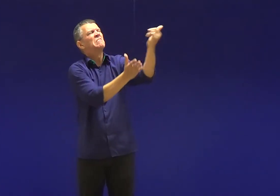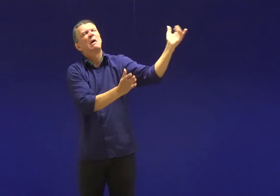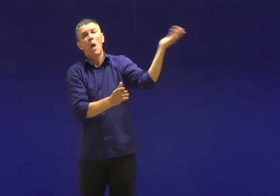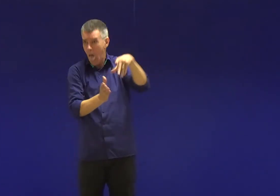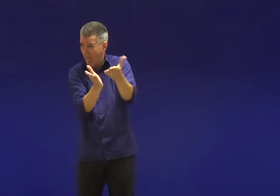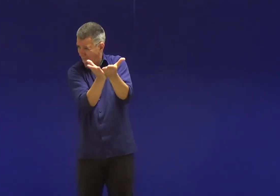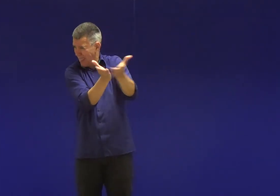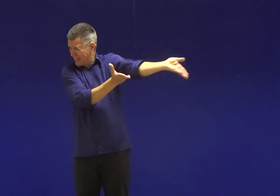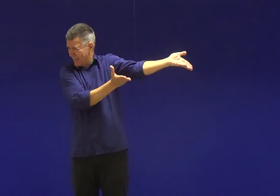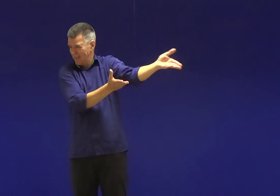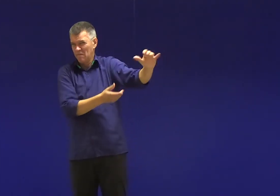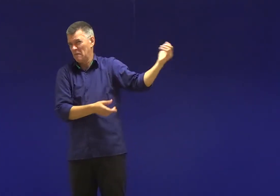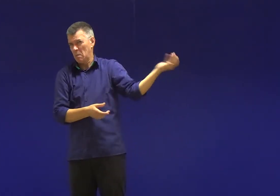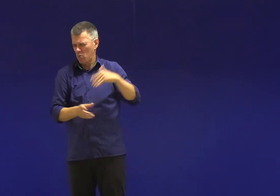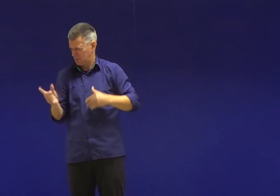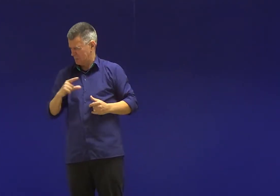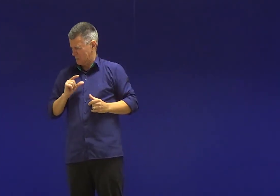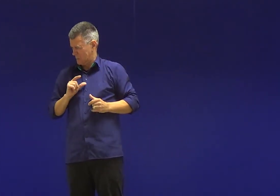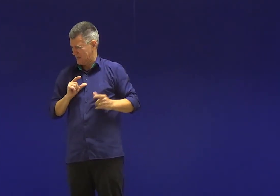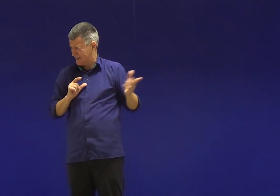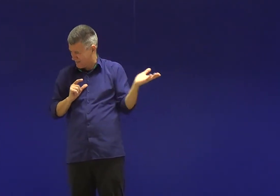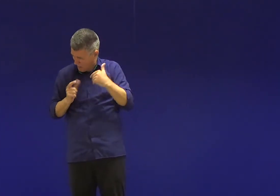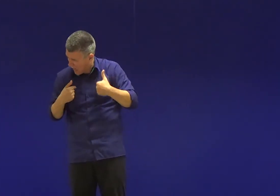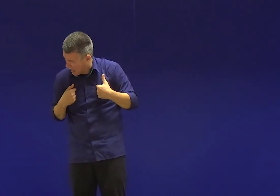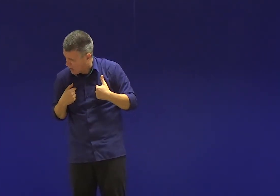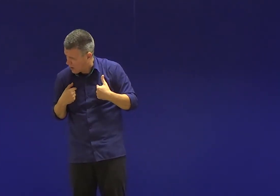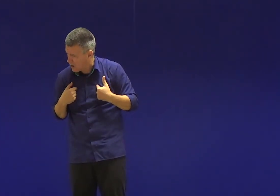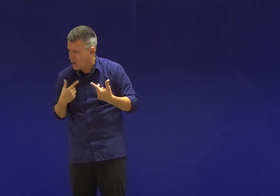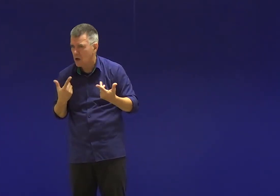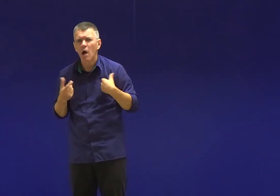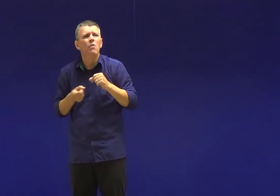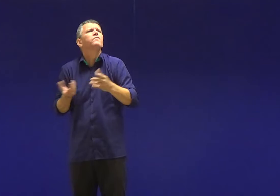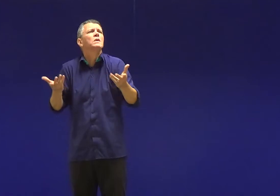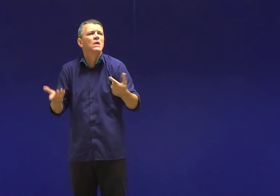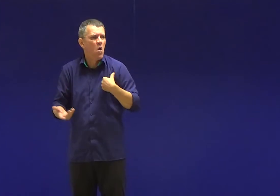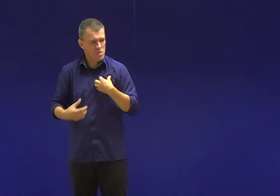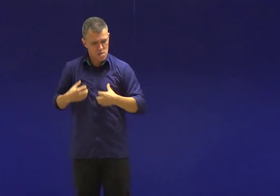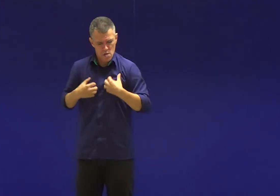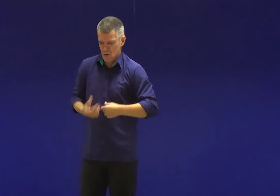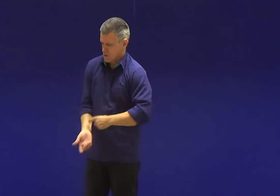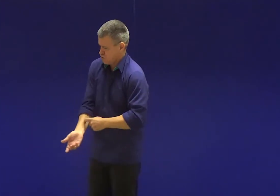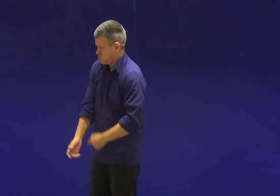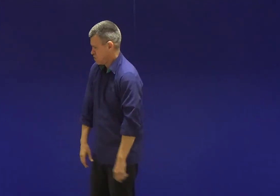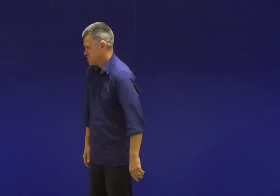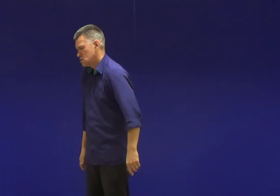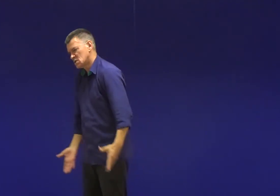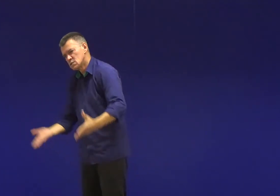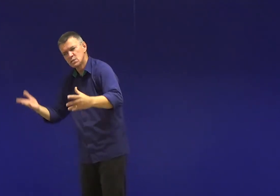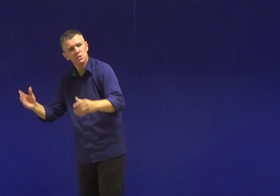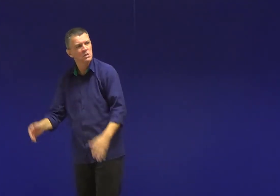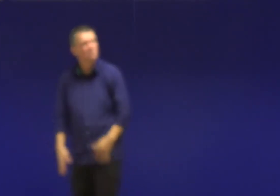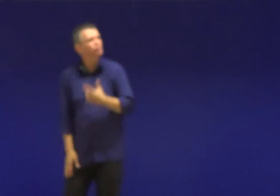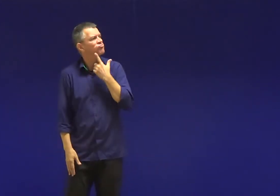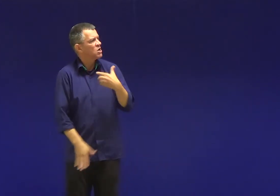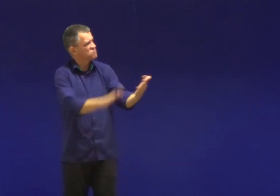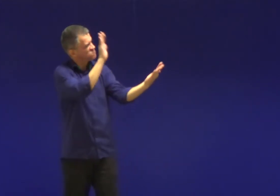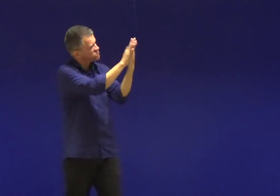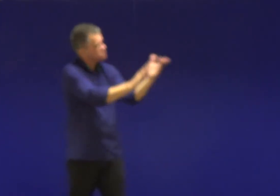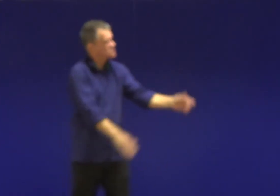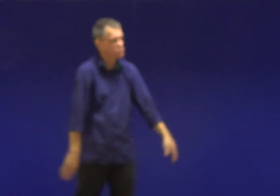te menospreza e te fala palavras duras, te fala coisas ruins. Aí você se irrita, se chateia, se